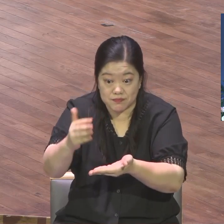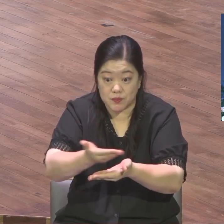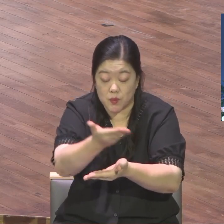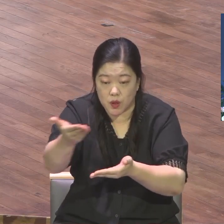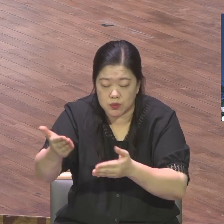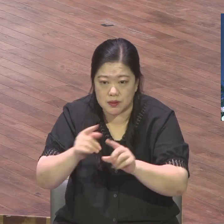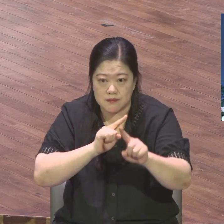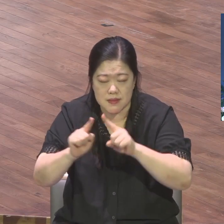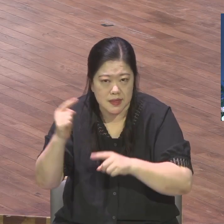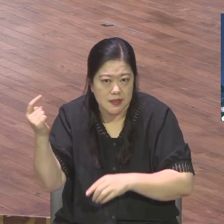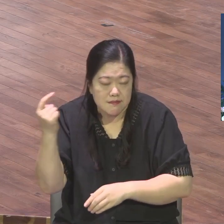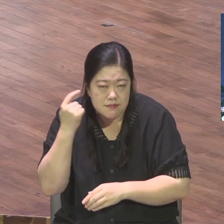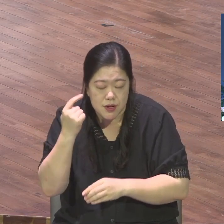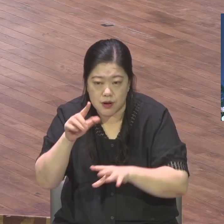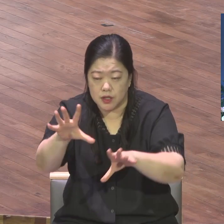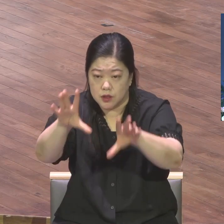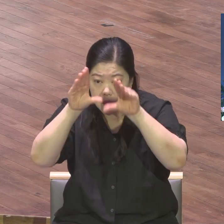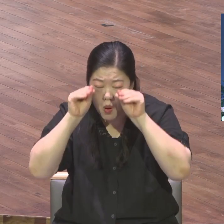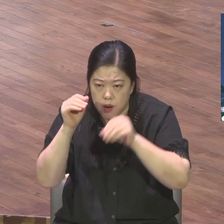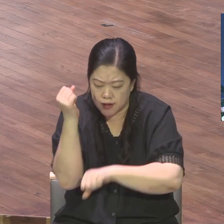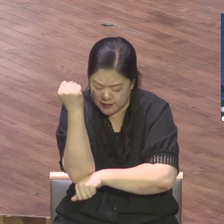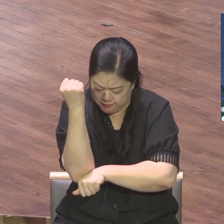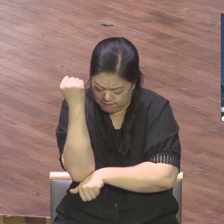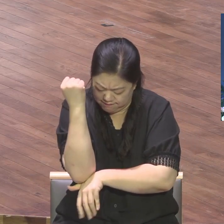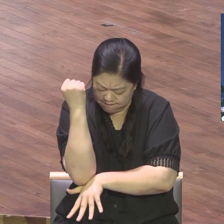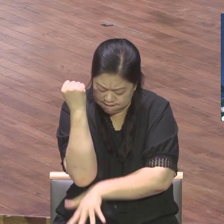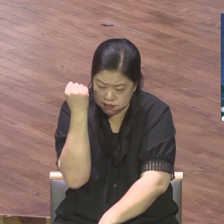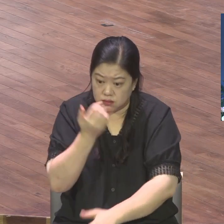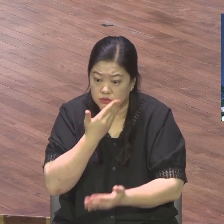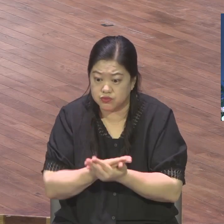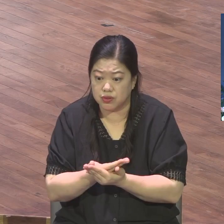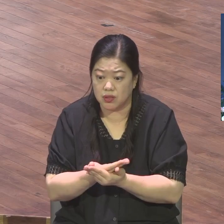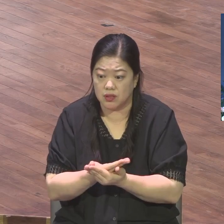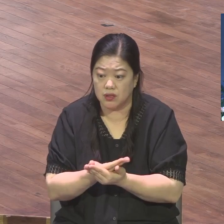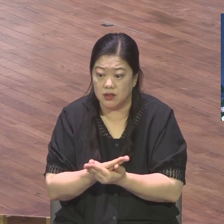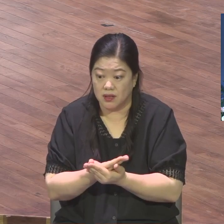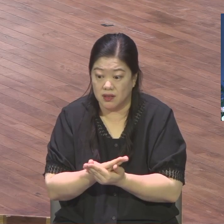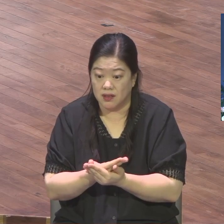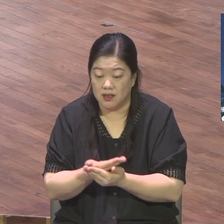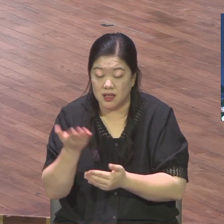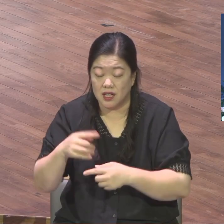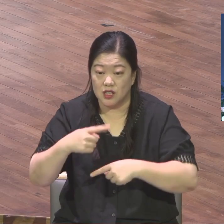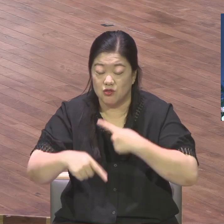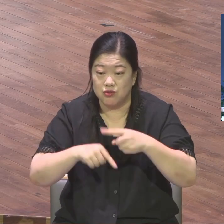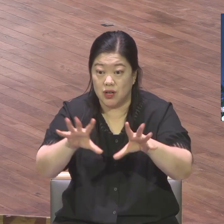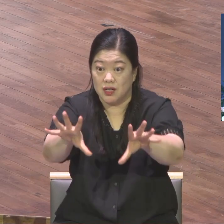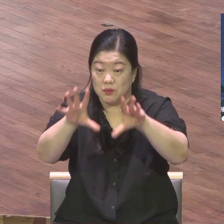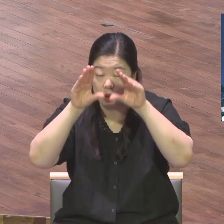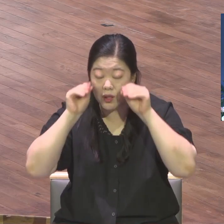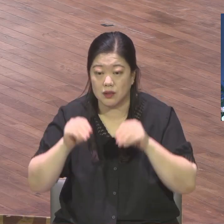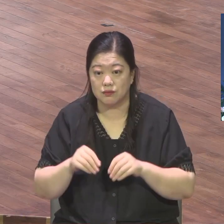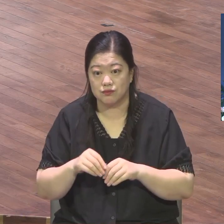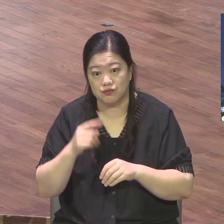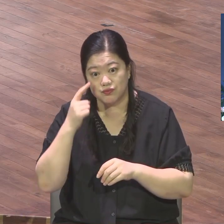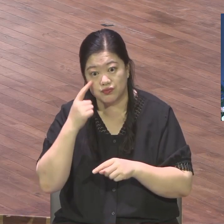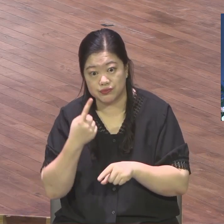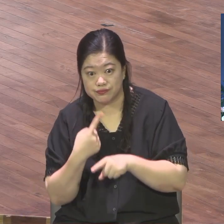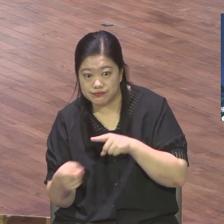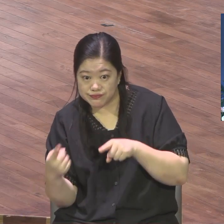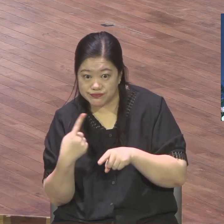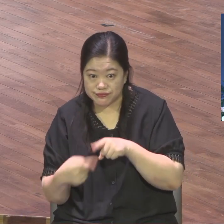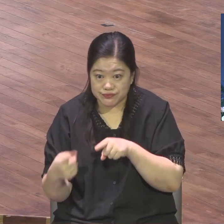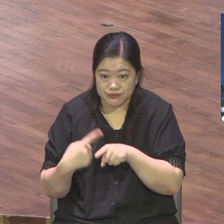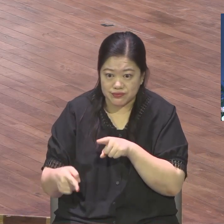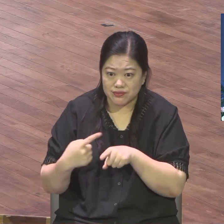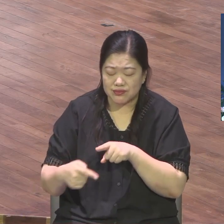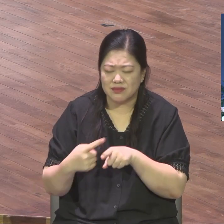뿌리 내리고 체질화되어 있느냐가 중요합니다. 여러분 입에서요, 입에서 대화를 할 때라든가